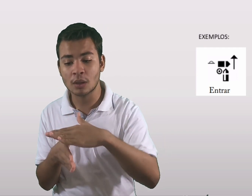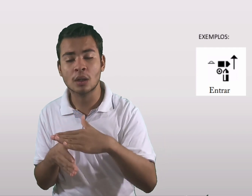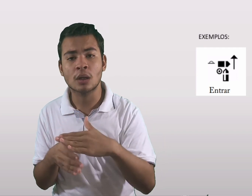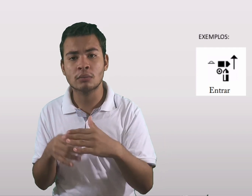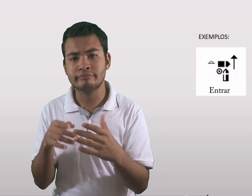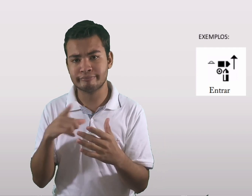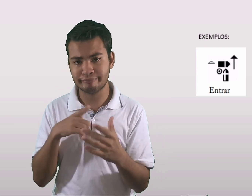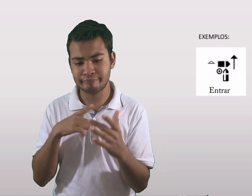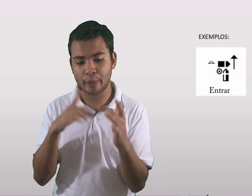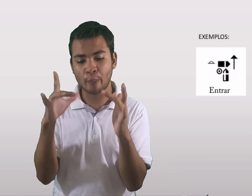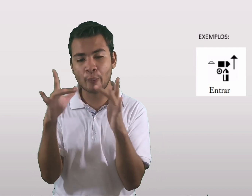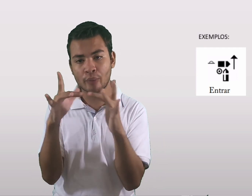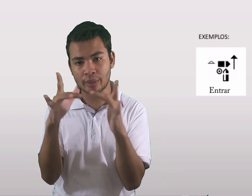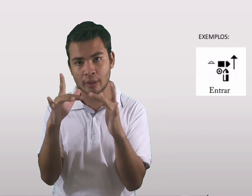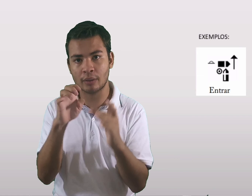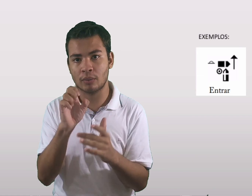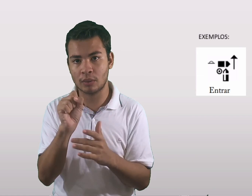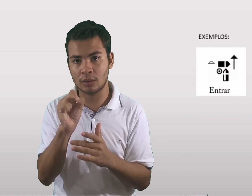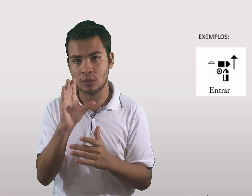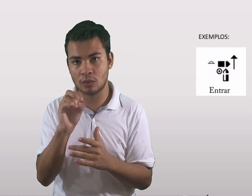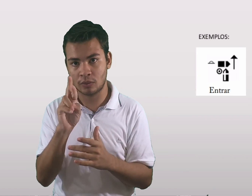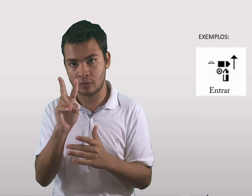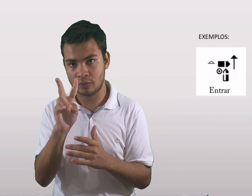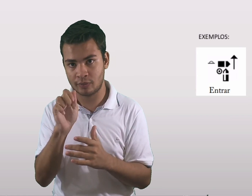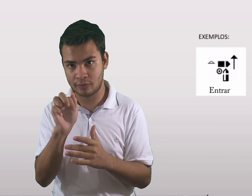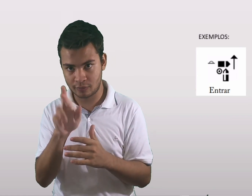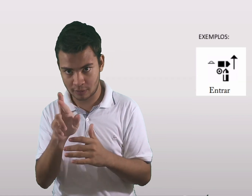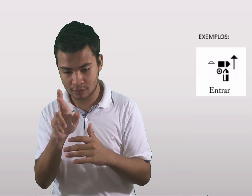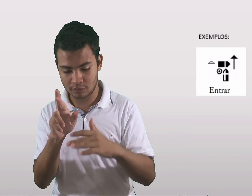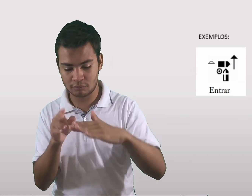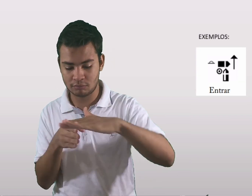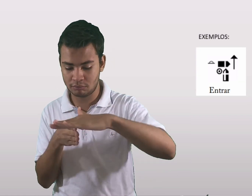frente. E o contato escovar.